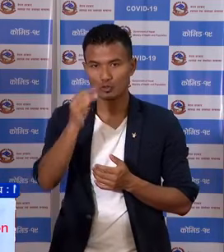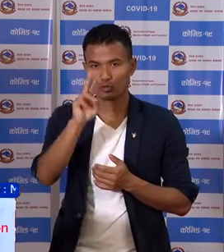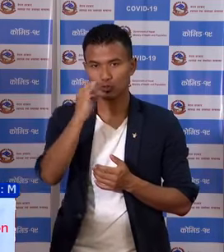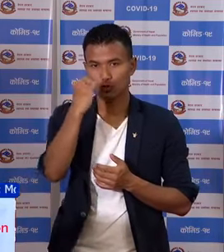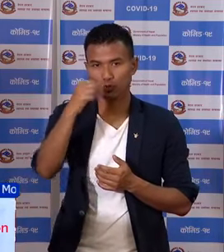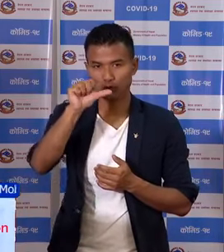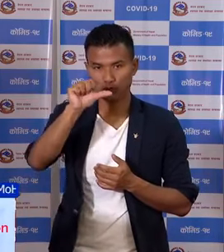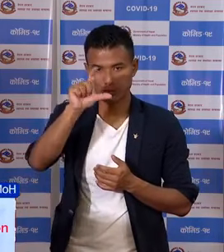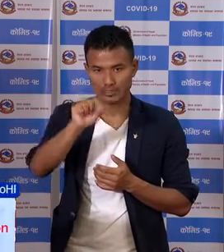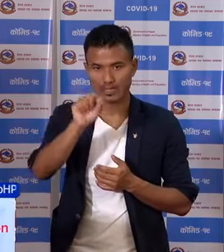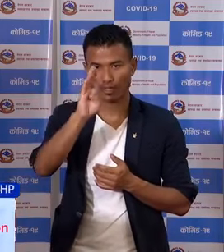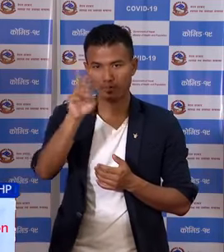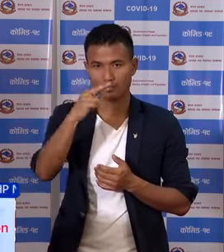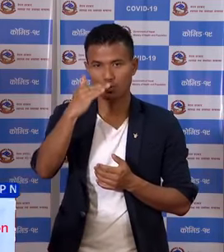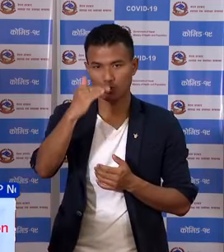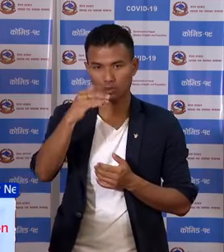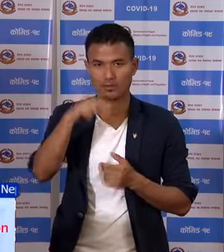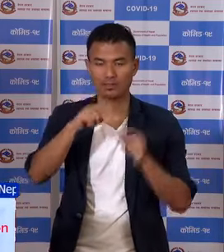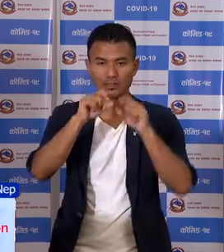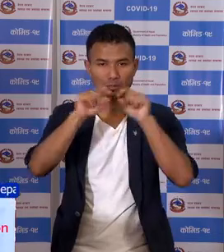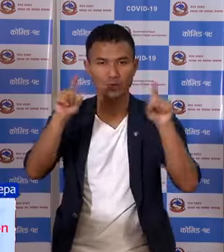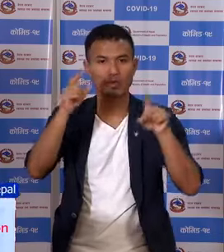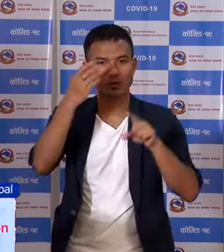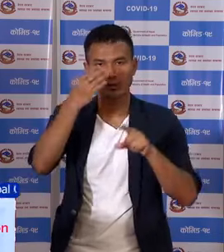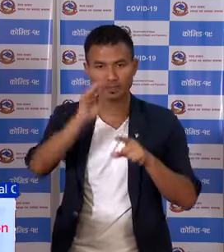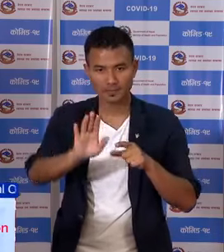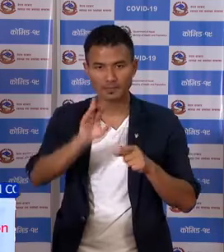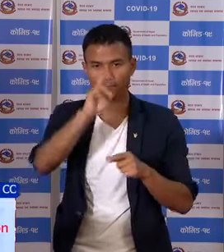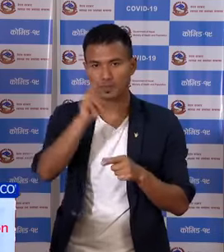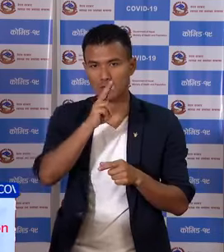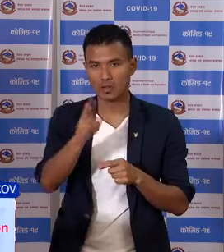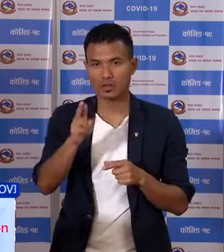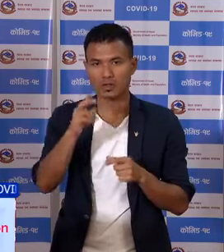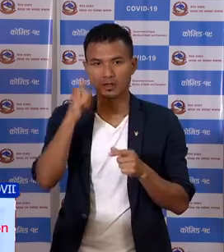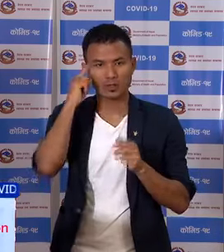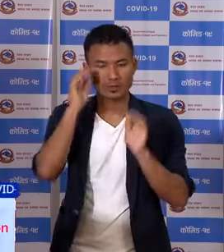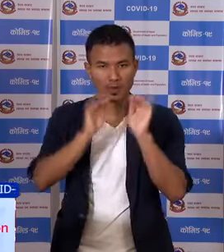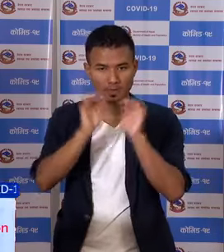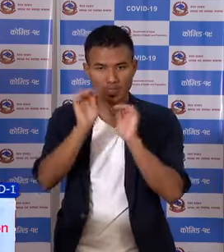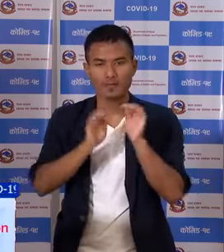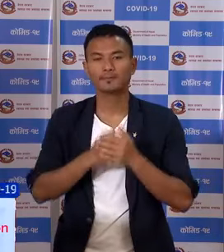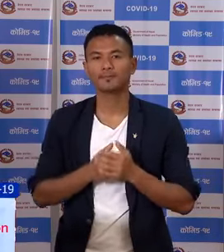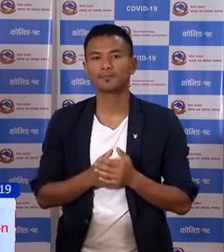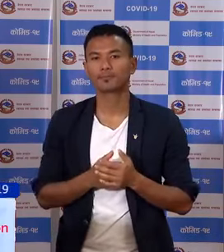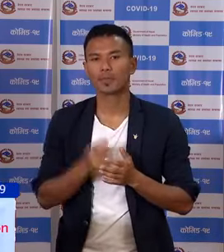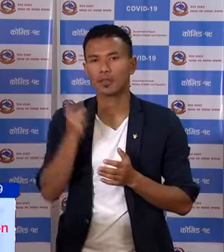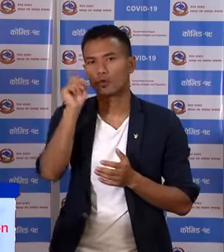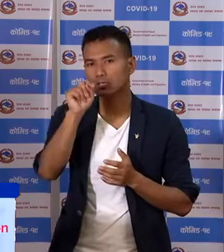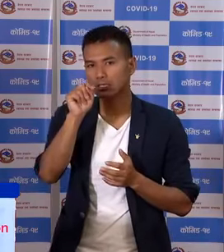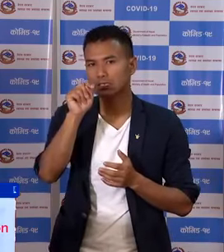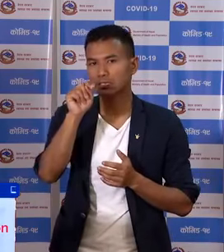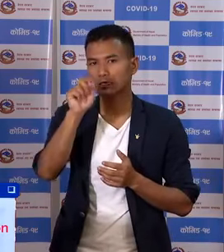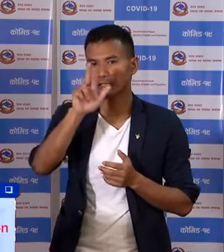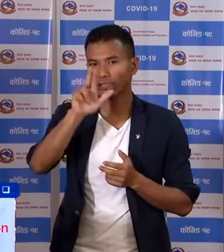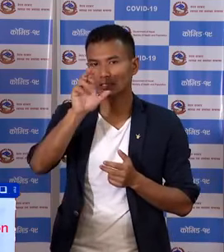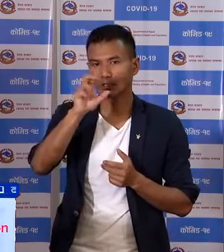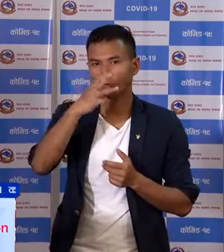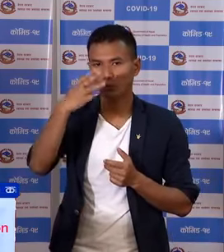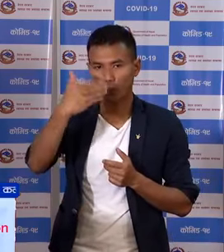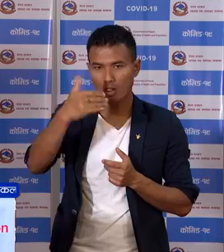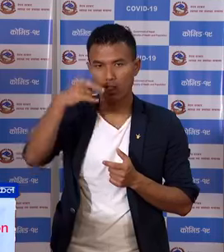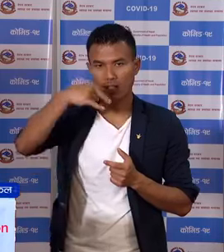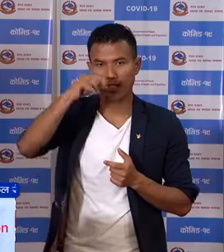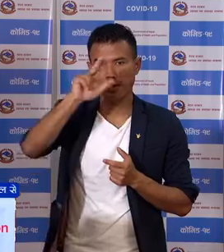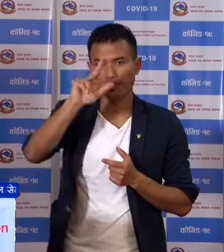अर्थात ब्रत्त आज संपन उने गई रहाई छा रा संभवत्त भोली इदुल फित्रको